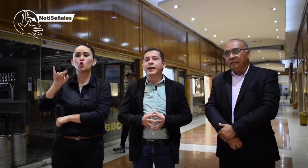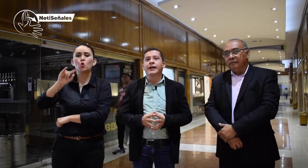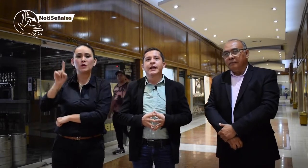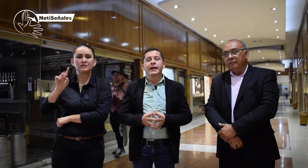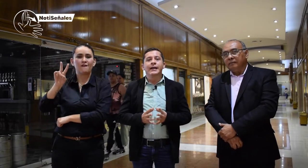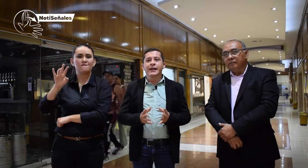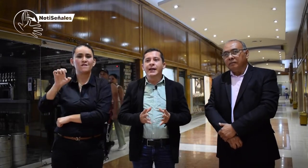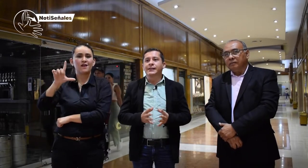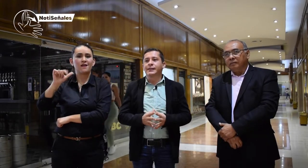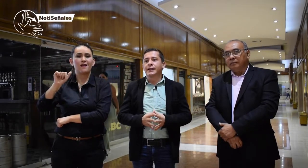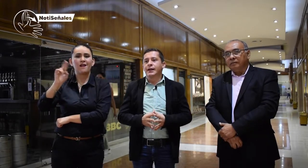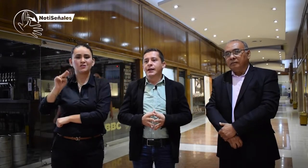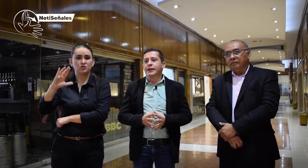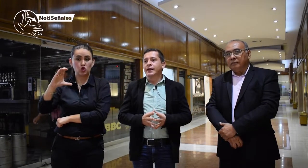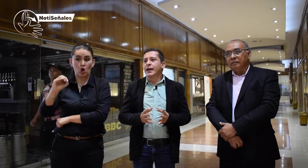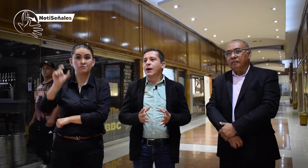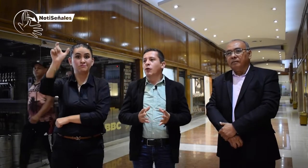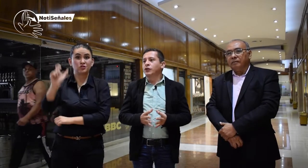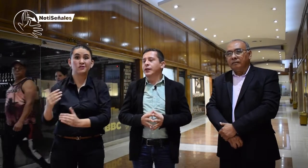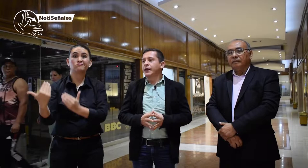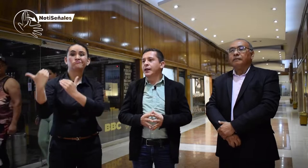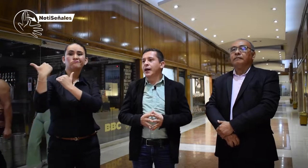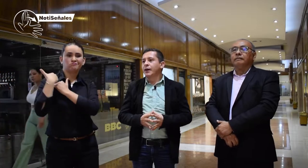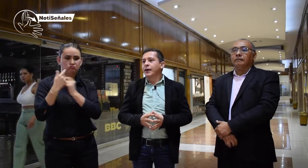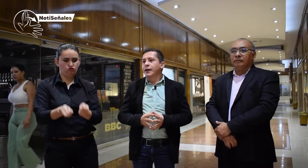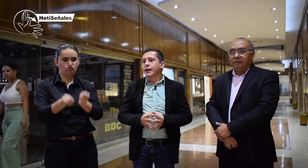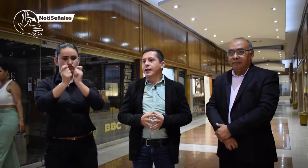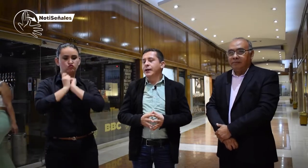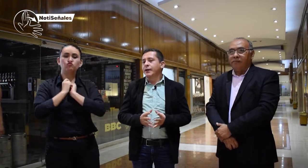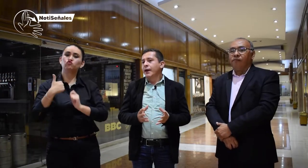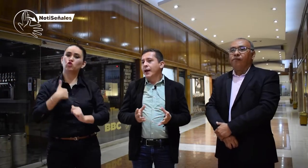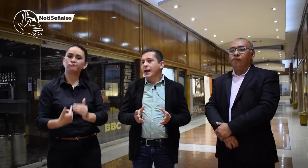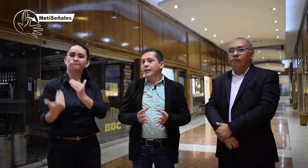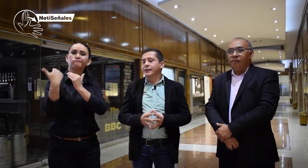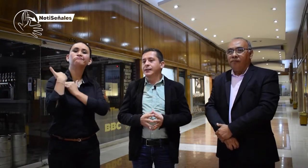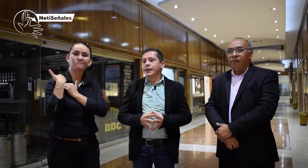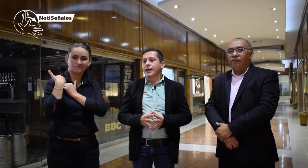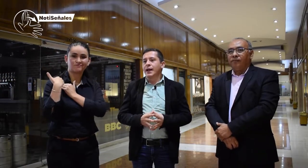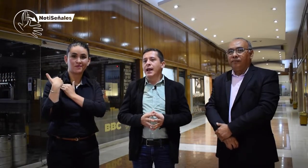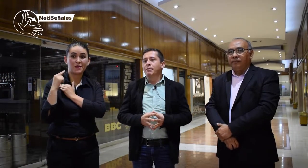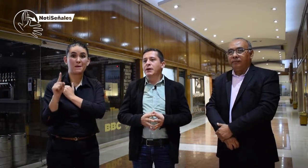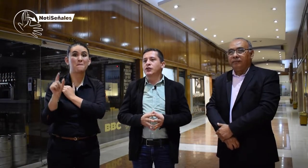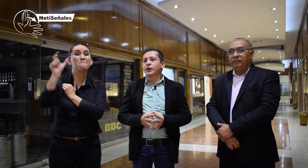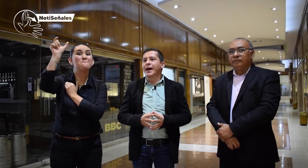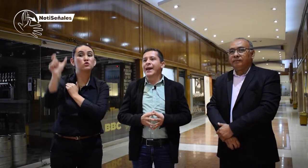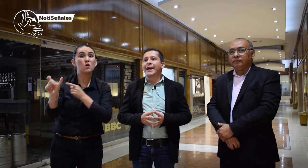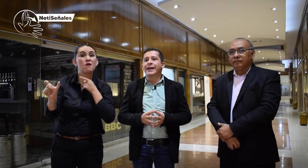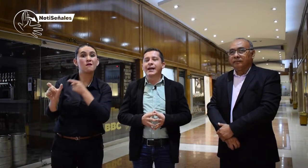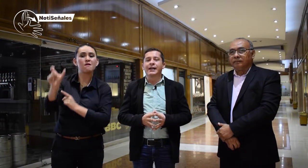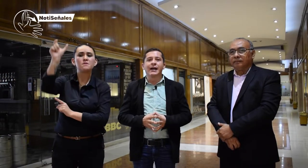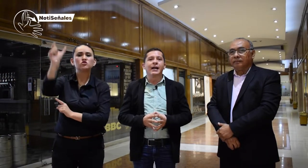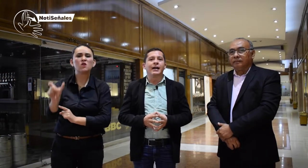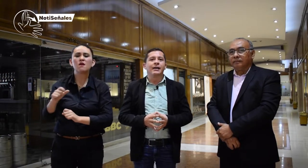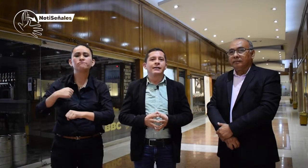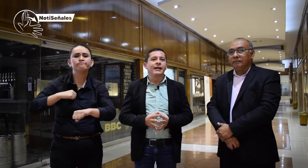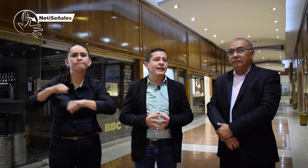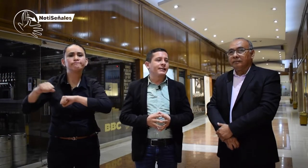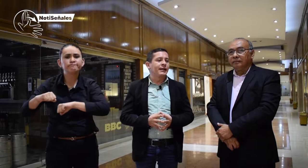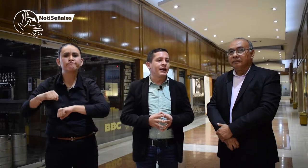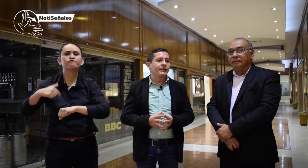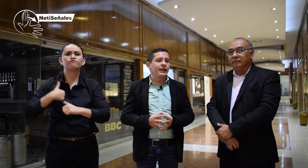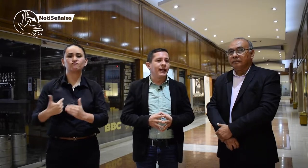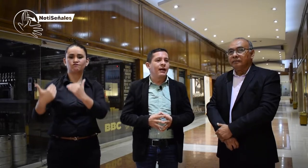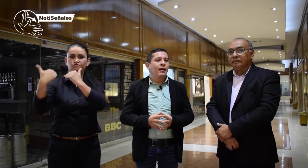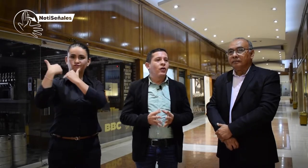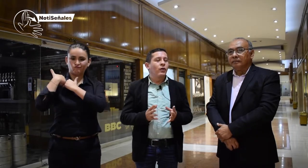Velasco, quien tiene la vocería y es la persona encargada de